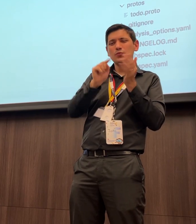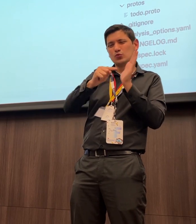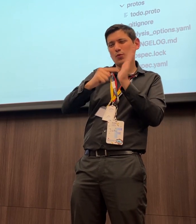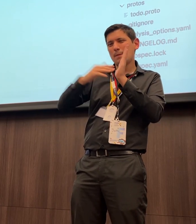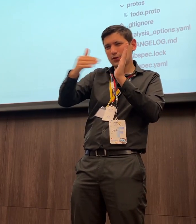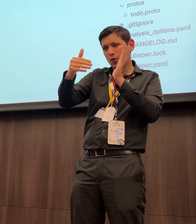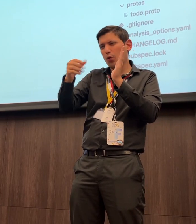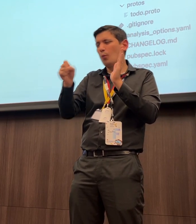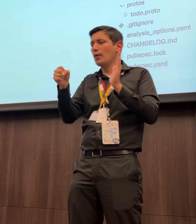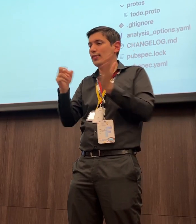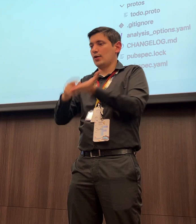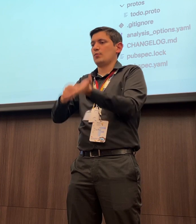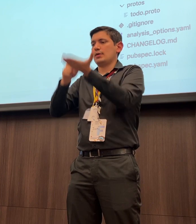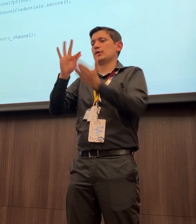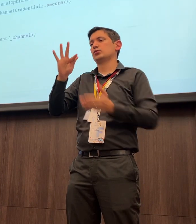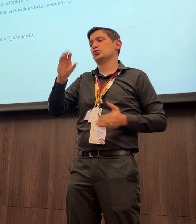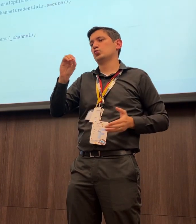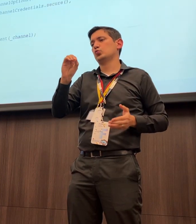recuperar el todo.